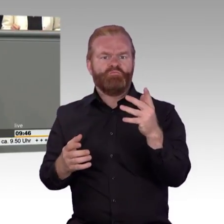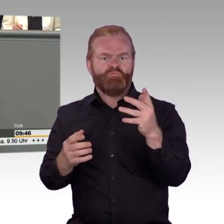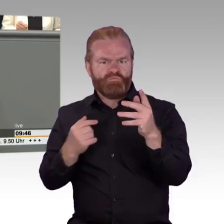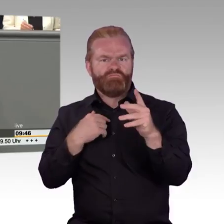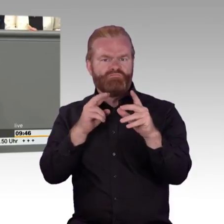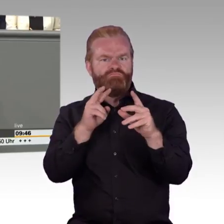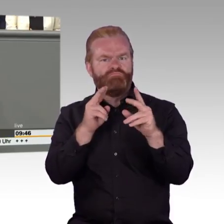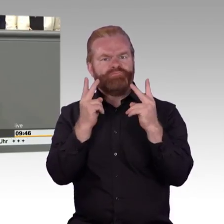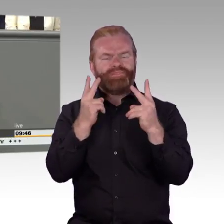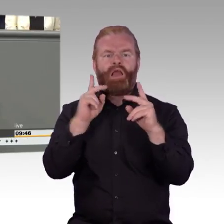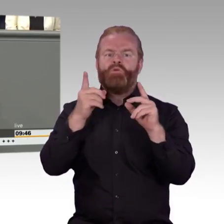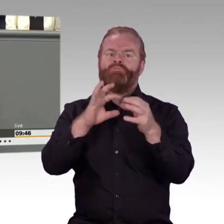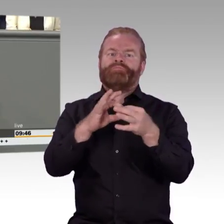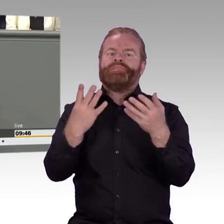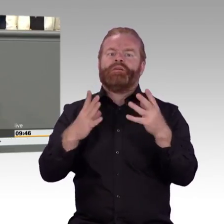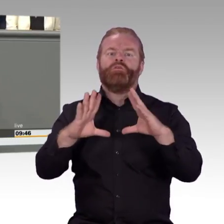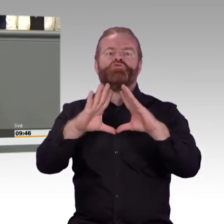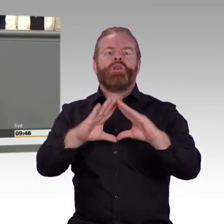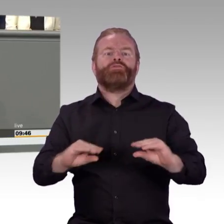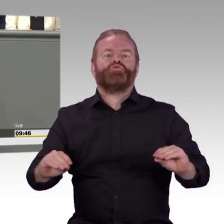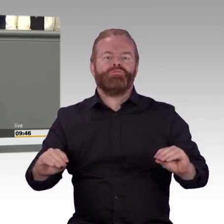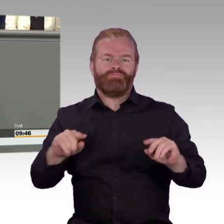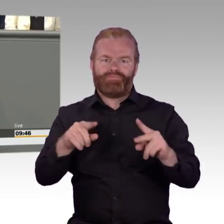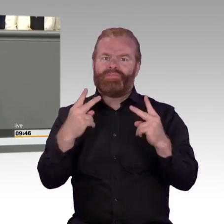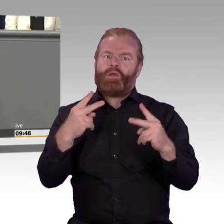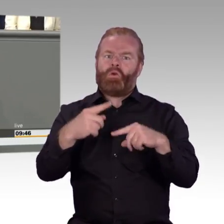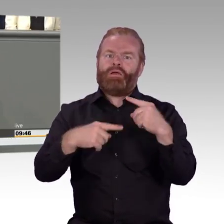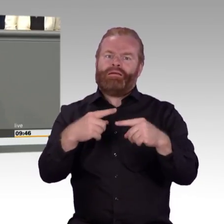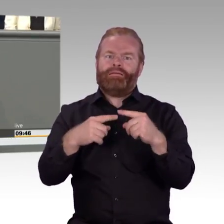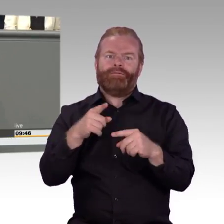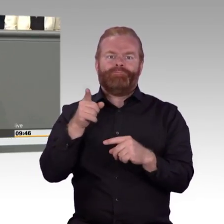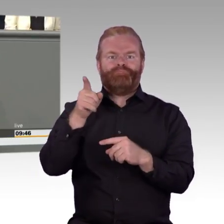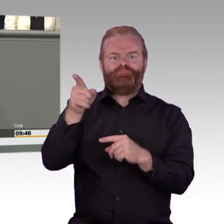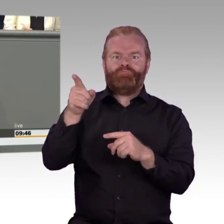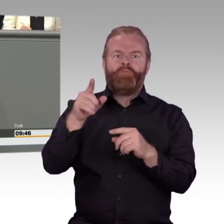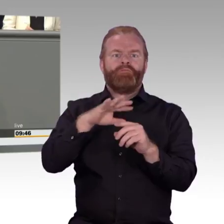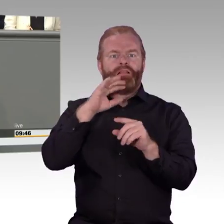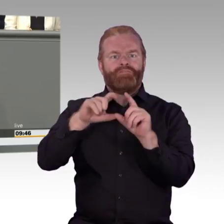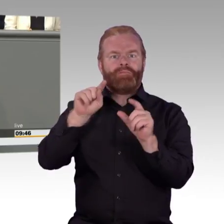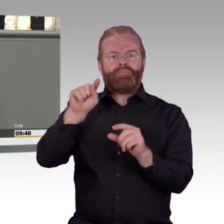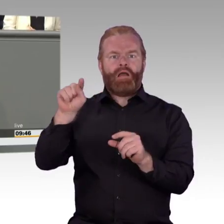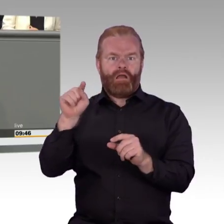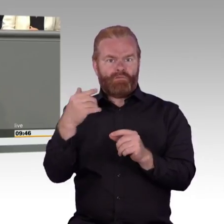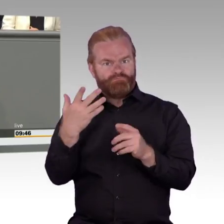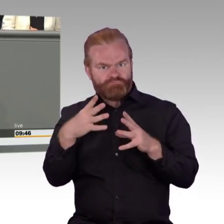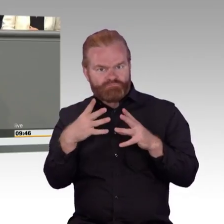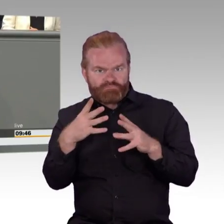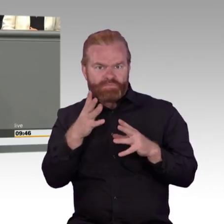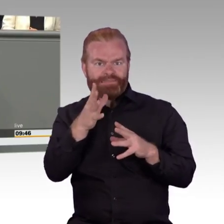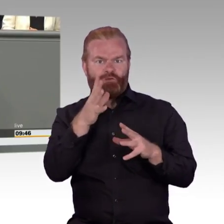es doch ehrlich gesagt einfach fahrlässig, und das würden genau Sie uns wieder vorwerfen, wenn wir hier nicht handeln würden und hier nicht auf Eile drängen